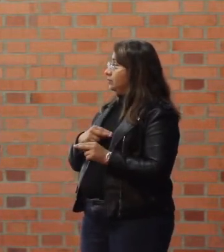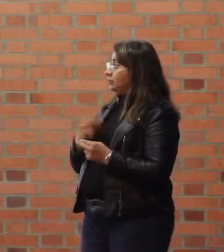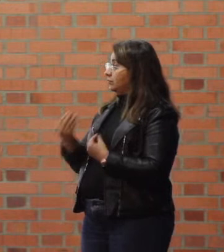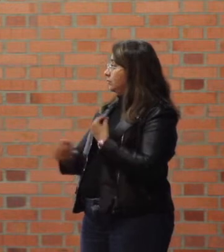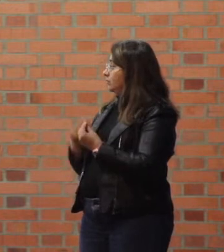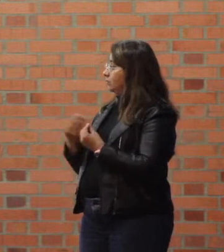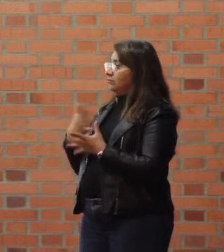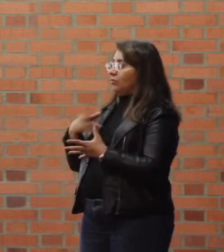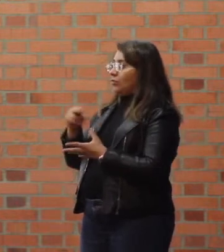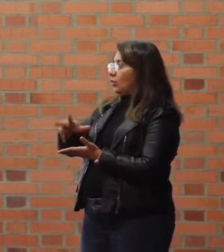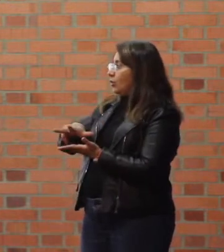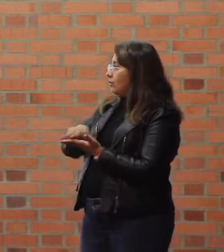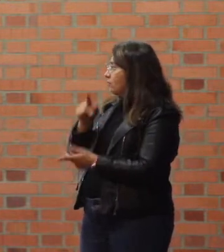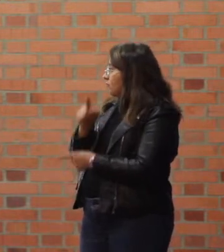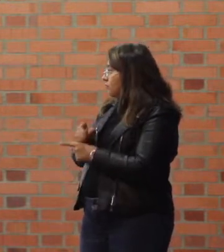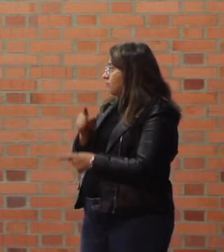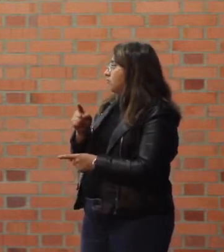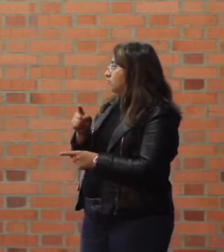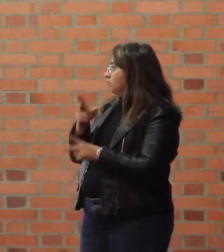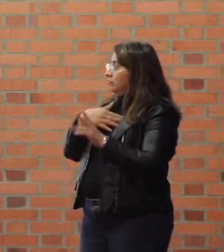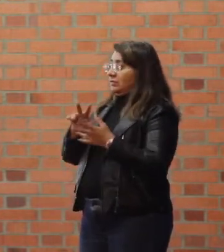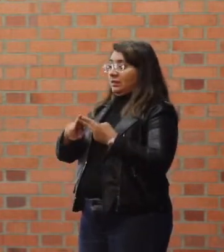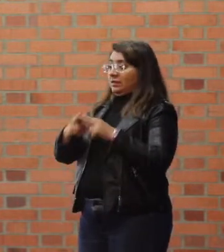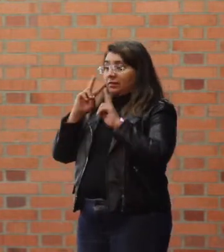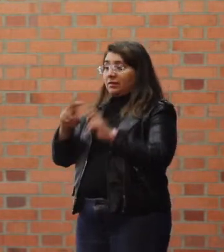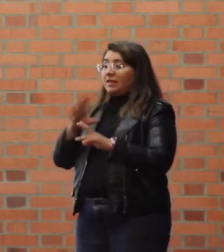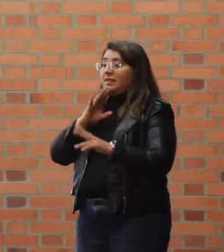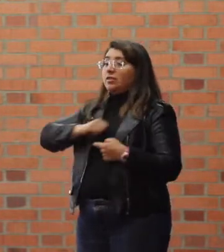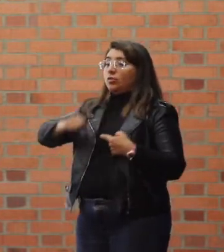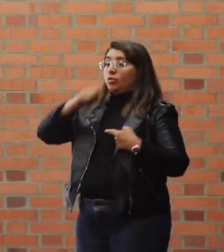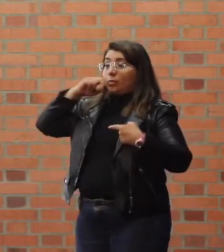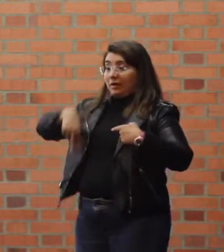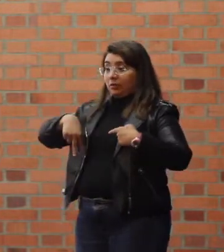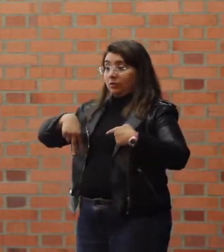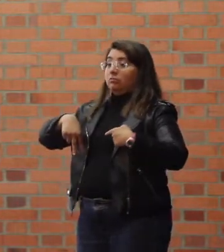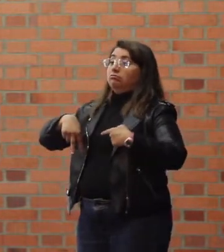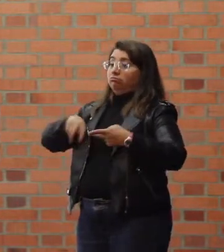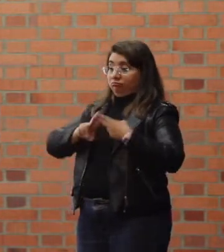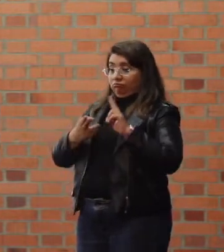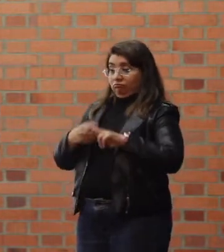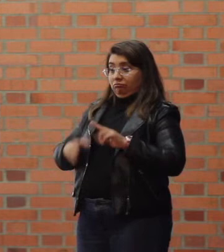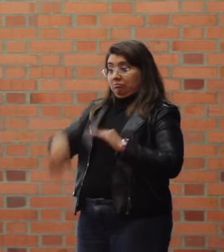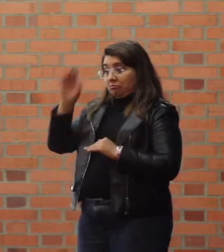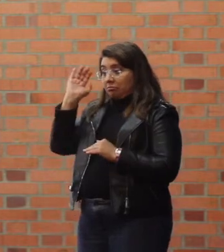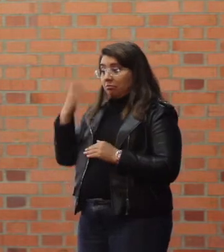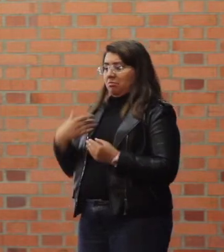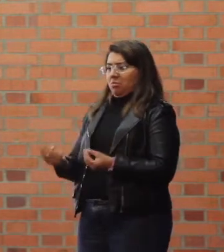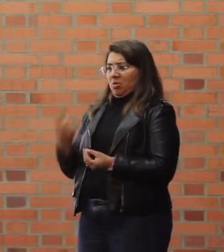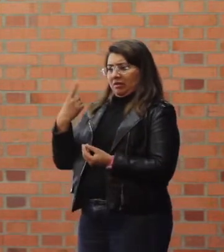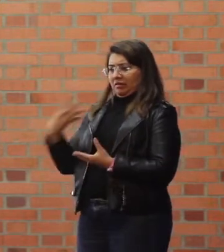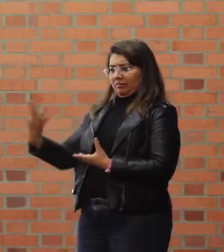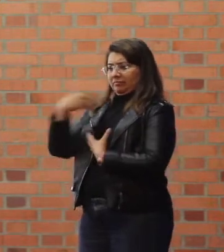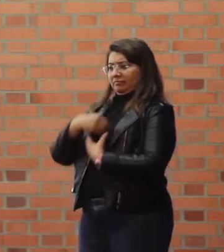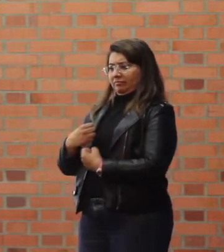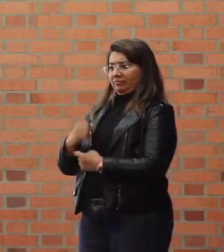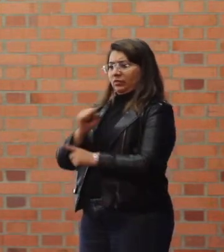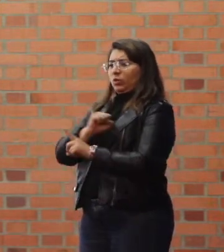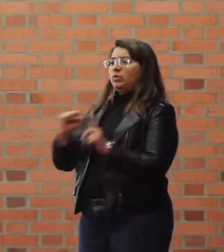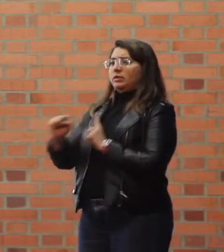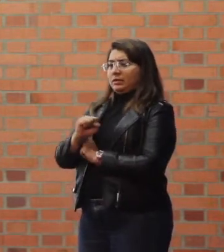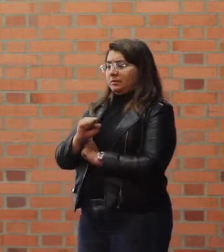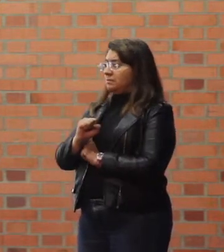no lo no lo confirma es un premio de Derechos Humanos en un área siempre ignorada políticamente socialmente